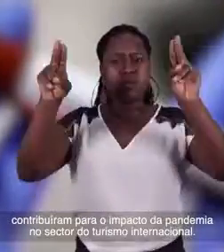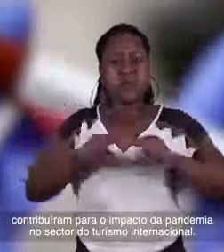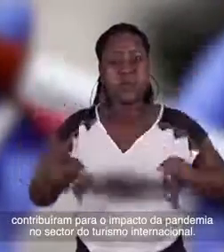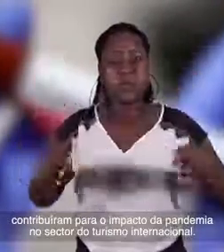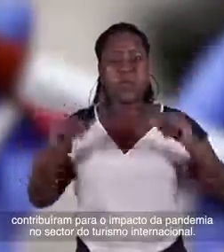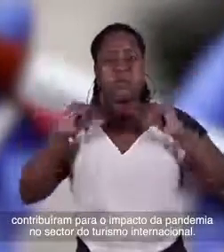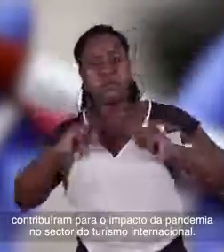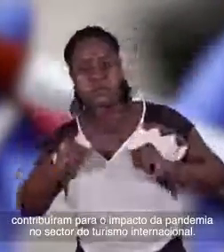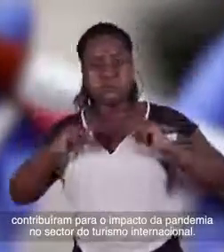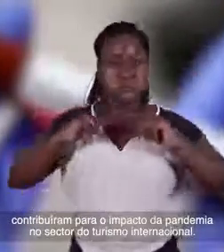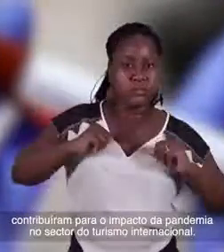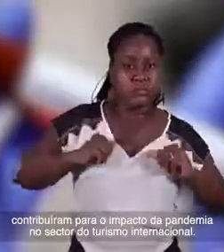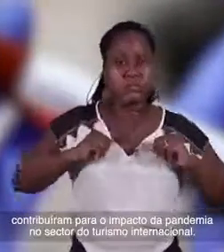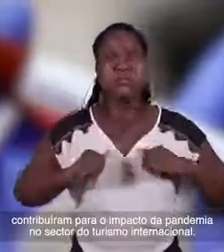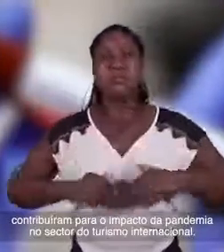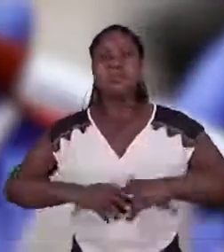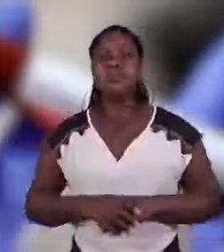do turismo internacional.